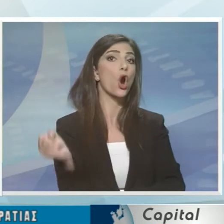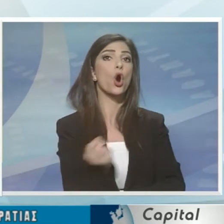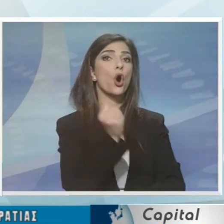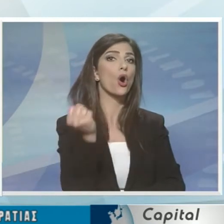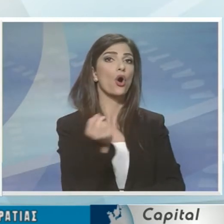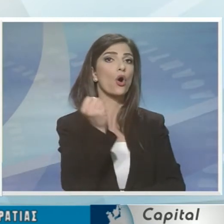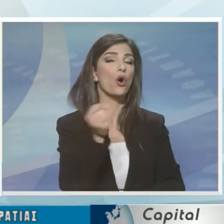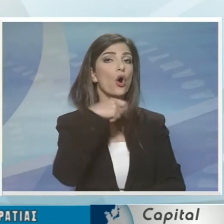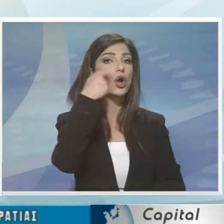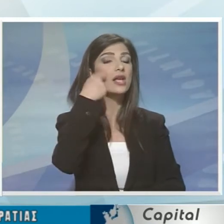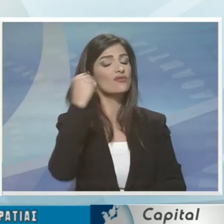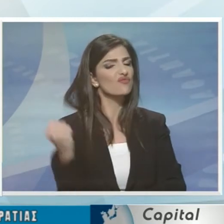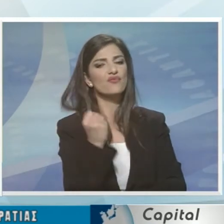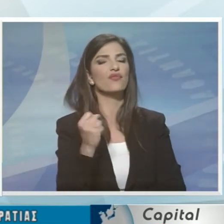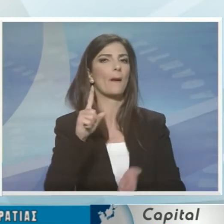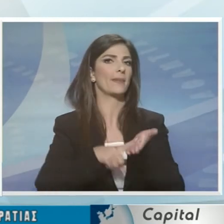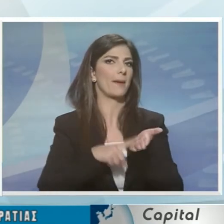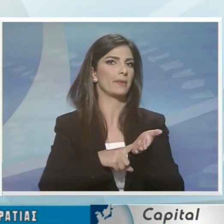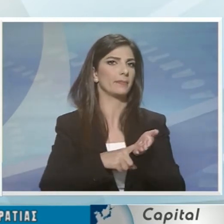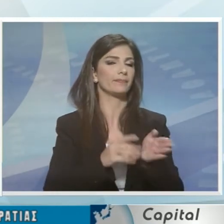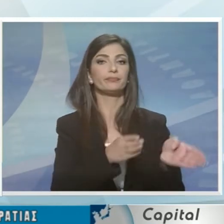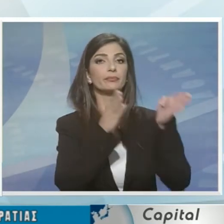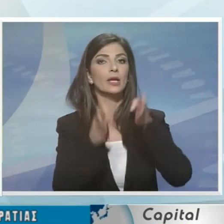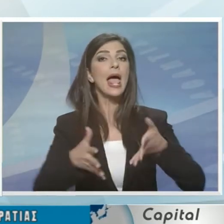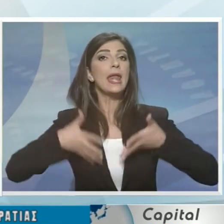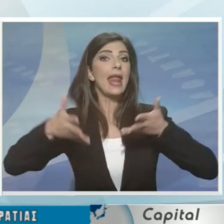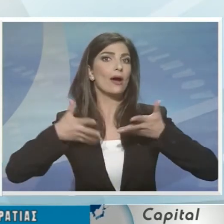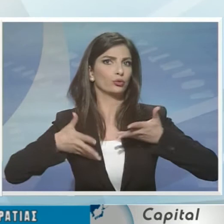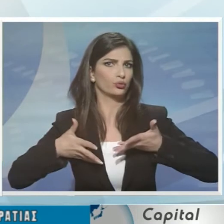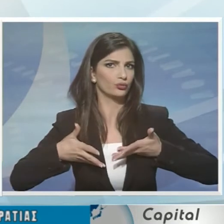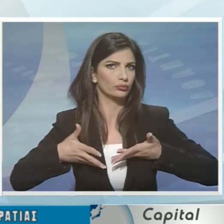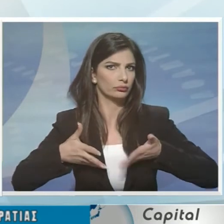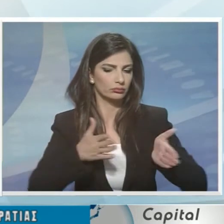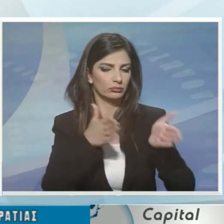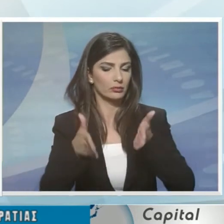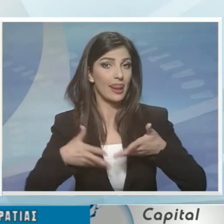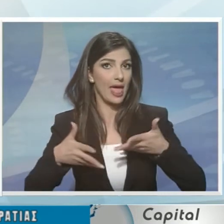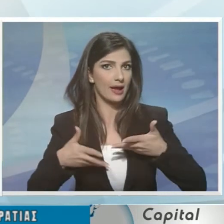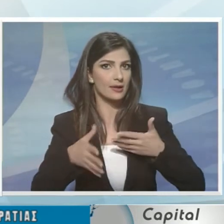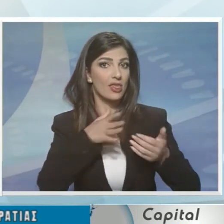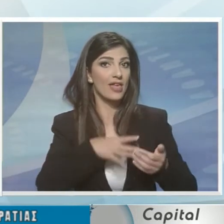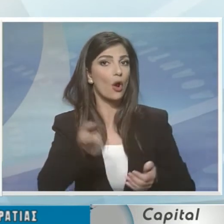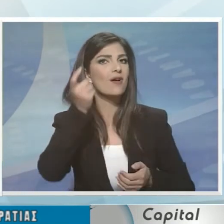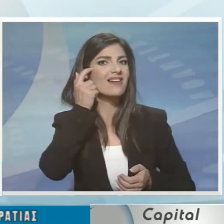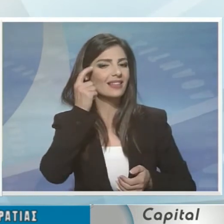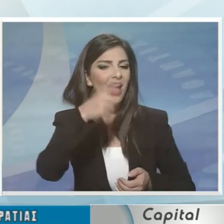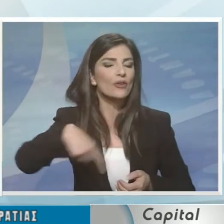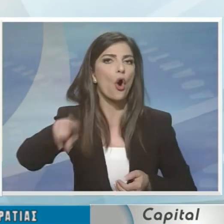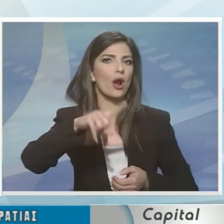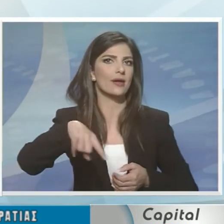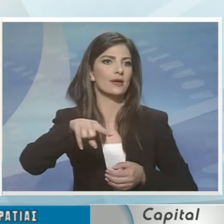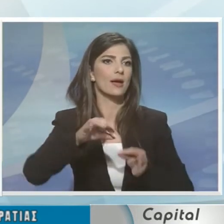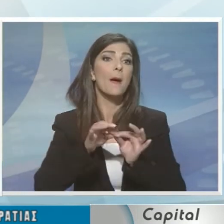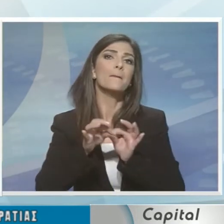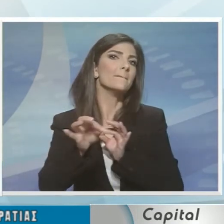αυστηρότητας. Απευθύνομαι προς τους νέους και τους καλώ να κατανοήσουν πως η απειθαρχία στα μέτρα,